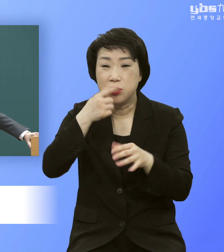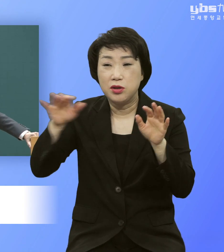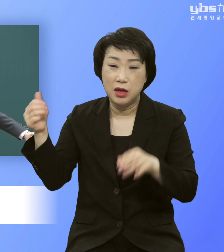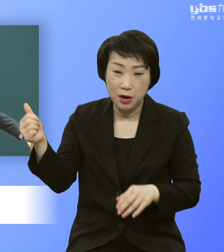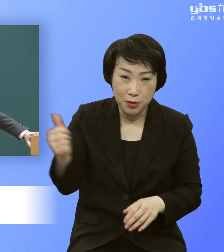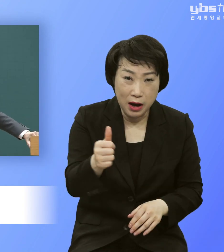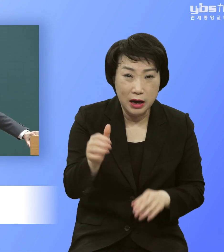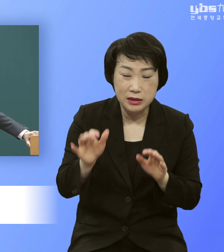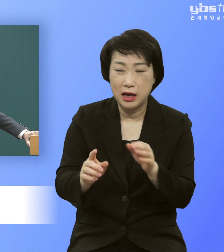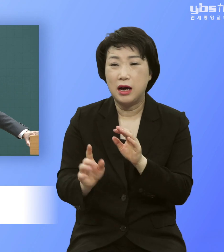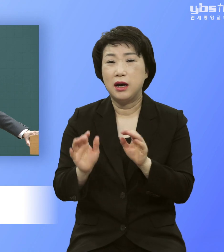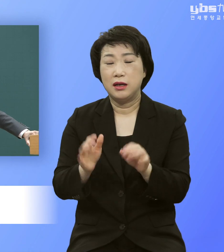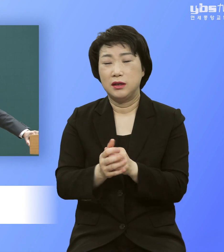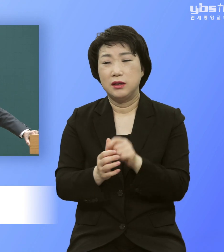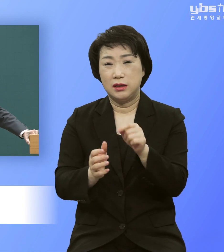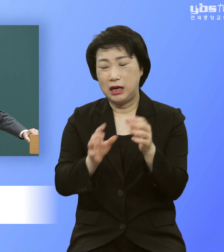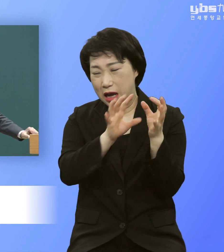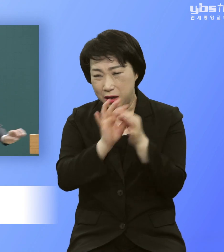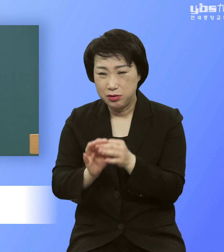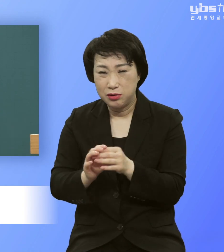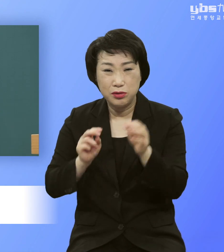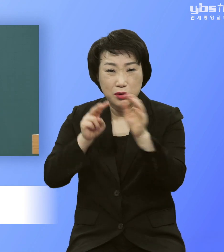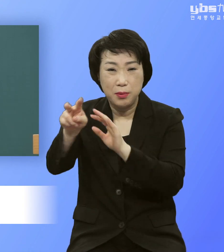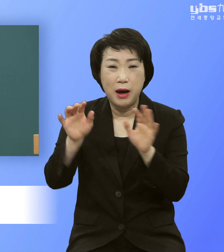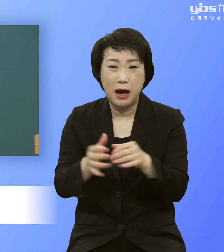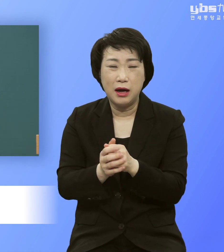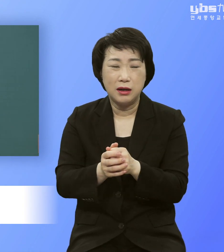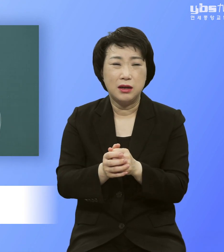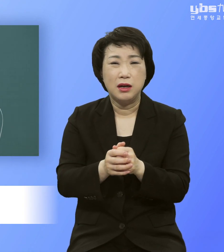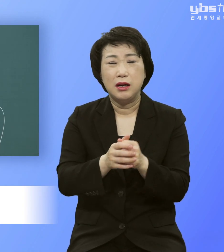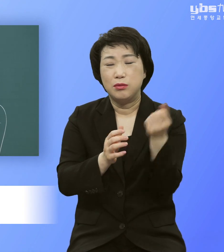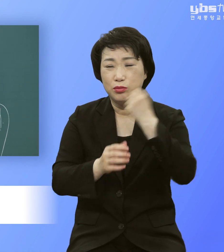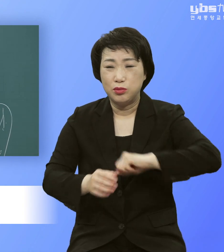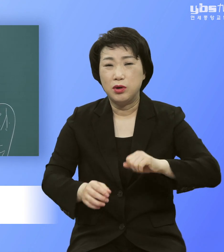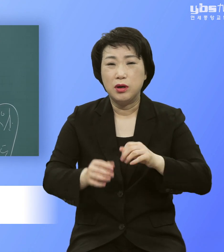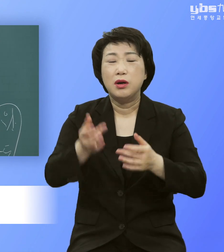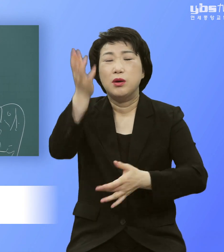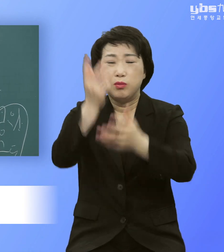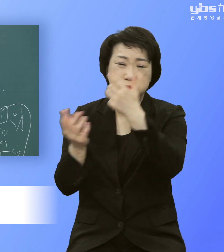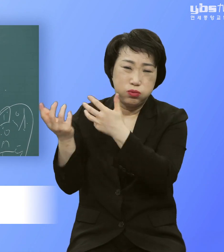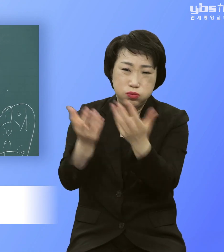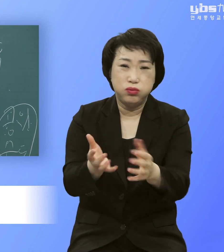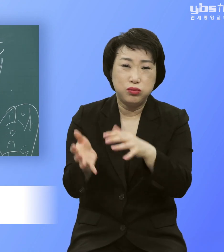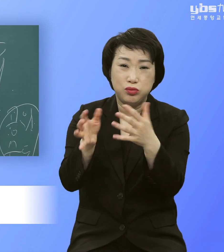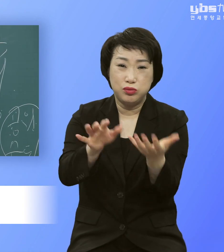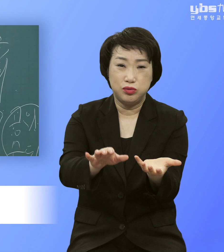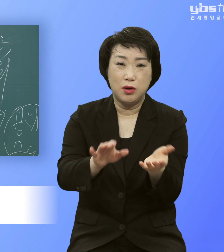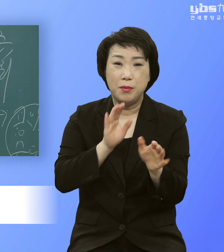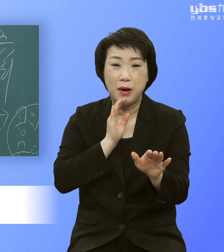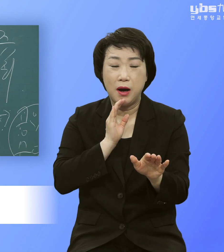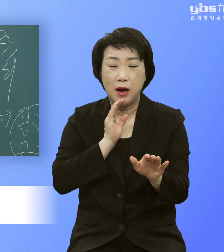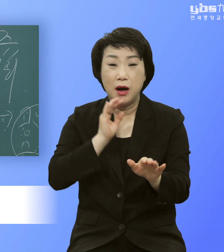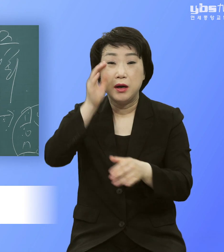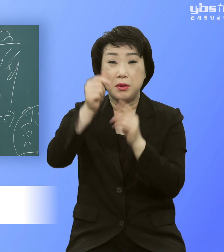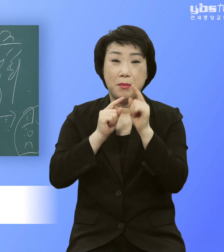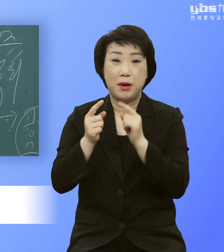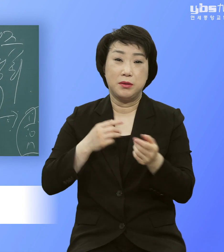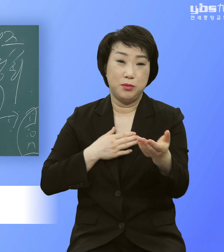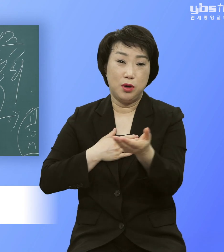듣고 기어이 그러다 불타고 없어졌어요. 예, 그러니까 보세요. 하나님